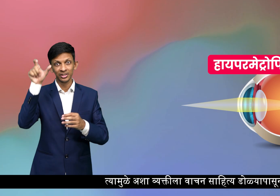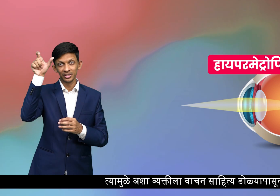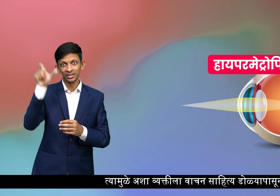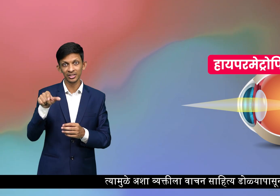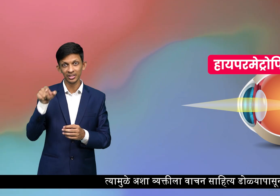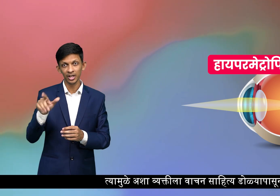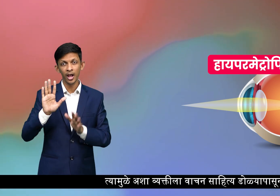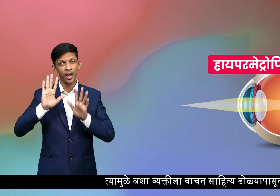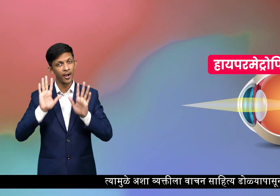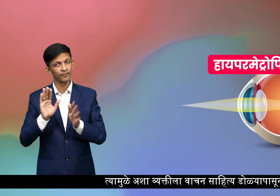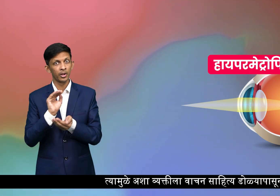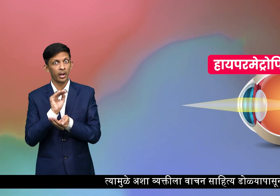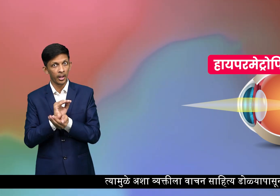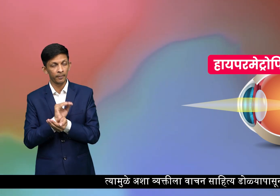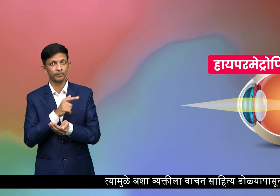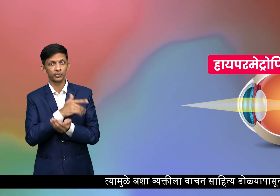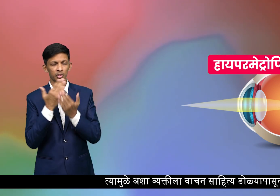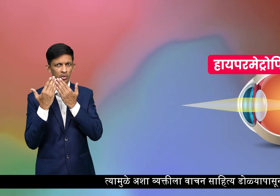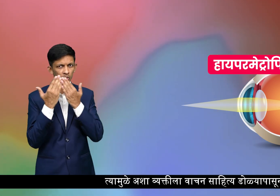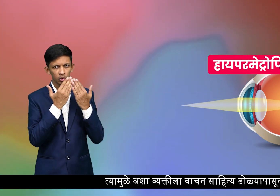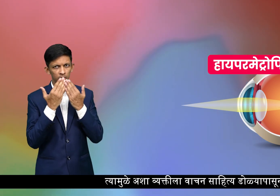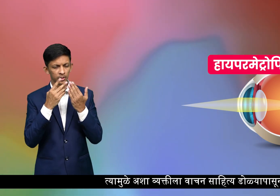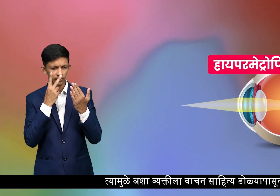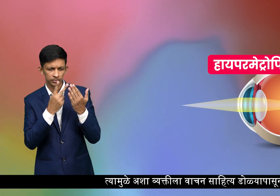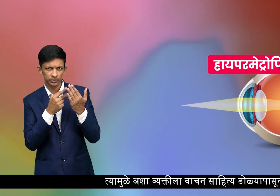त्यामुळे अशा व्यक्तीला वाचन साहित्य डोळ्यापासून